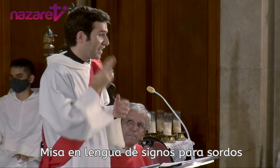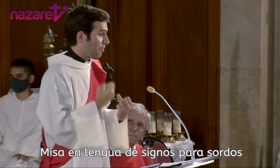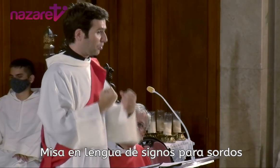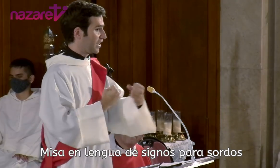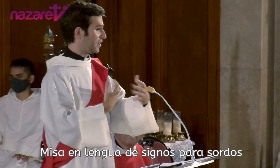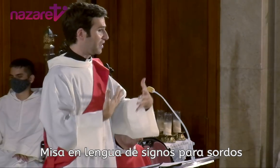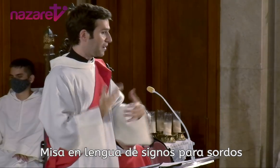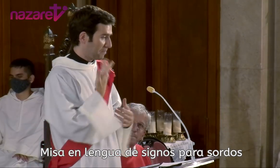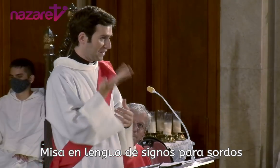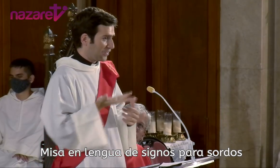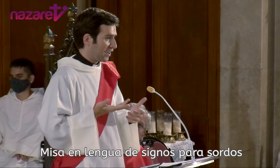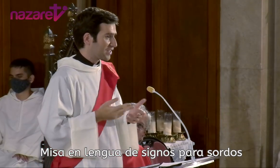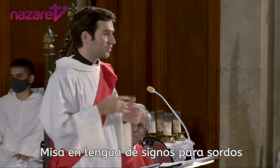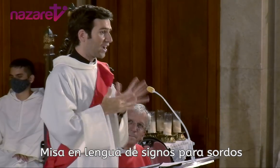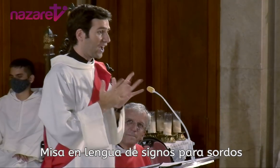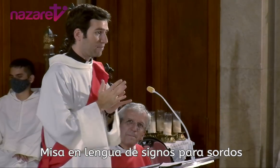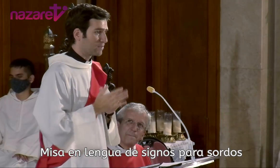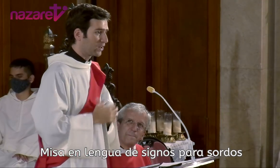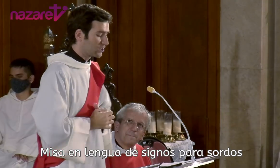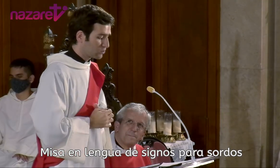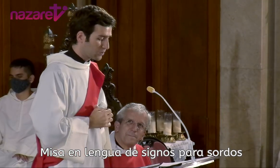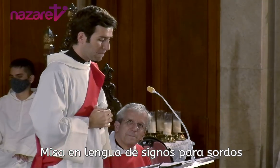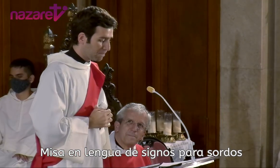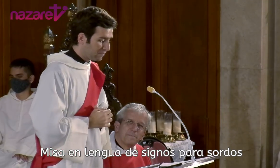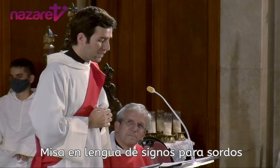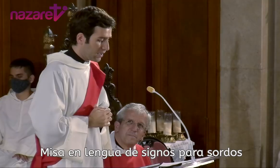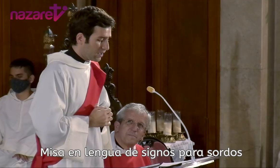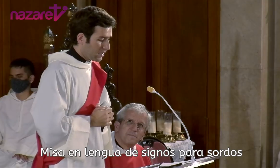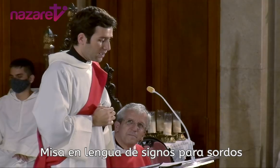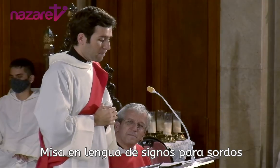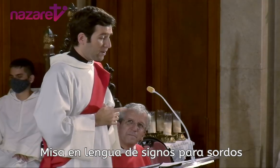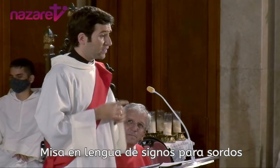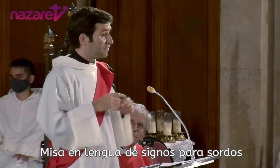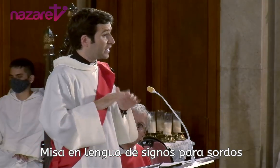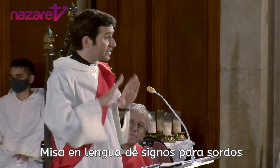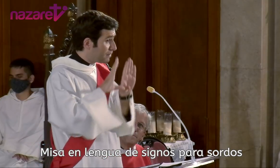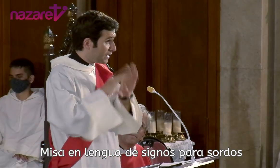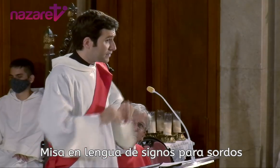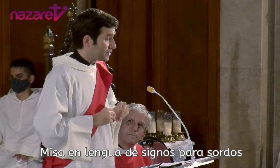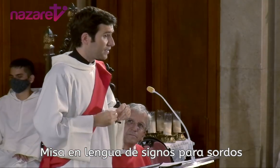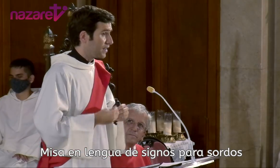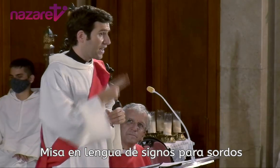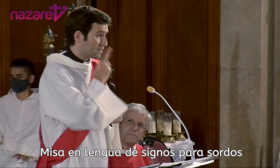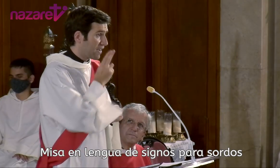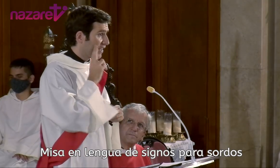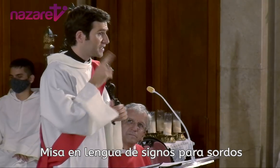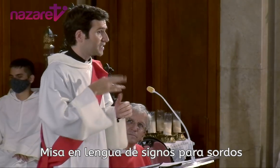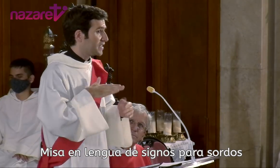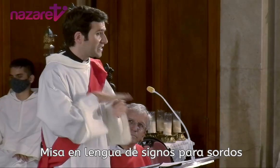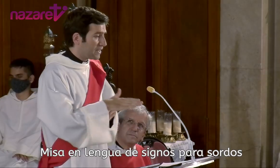muy atrevida pidiéndole eso al mismo Jesús. Pero en definitiva, las madres